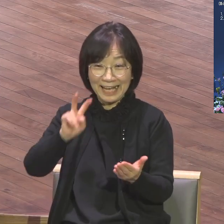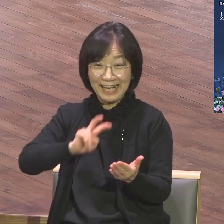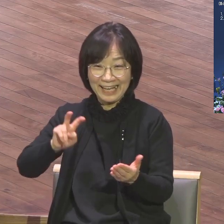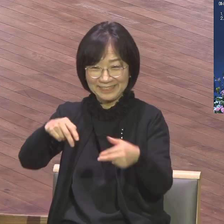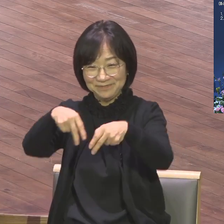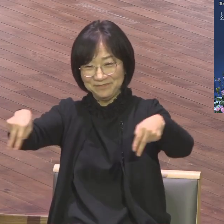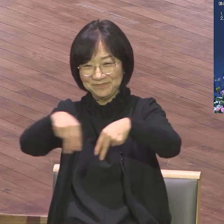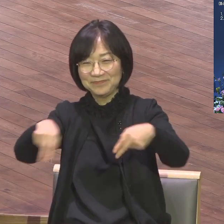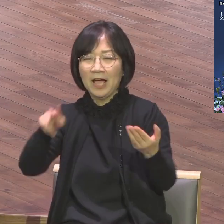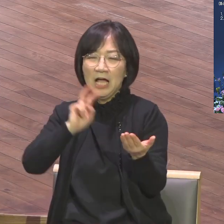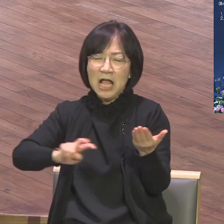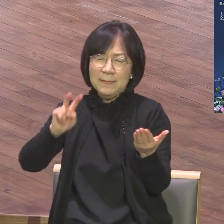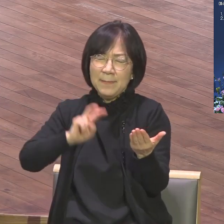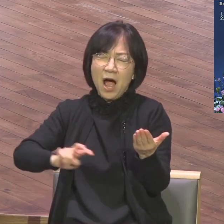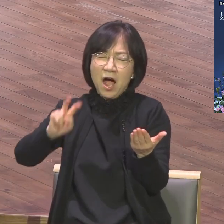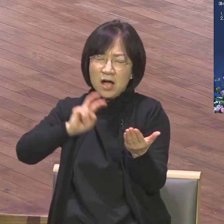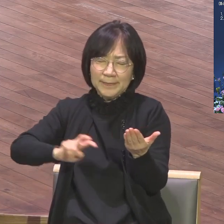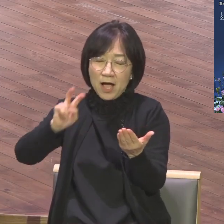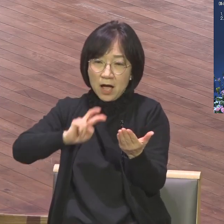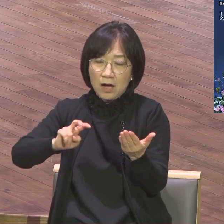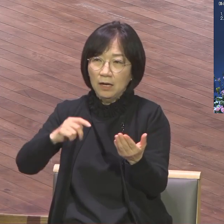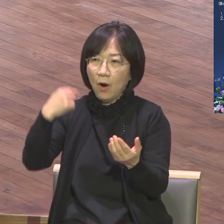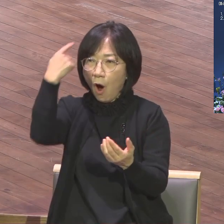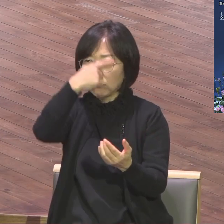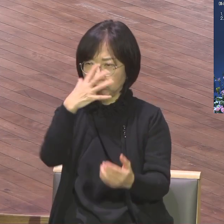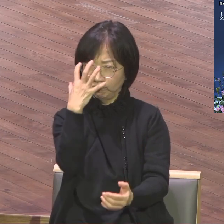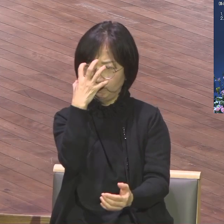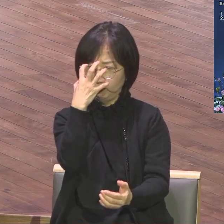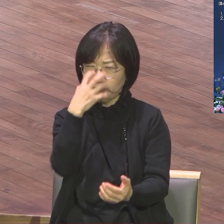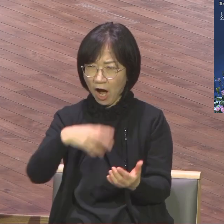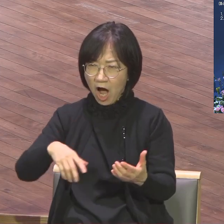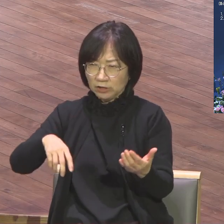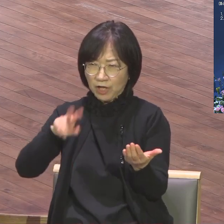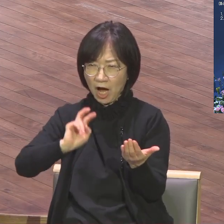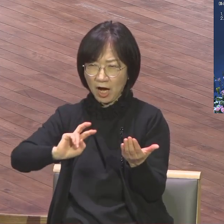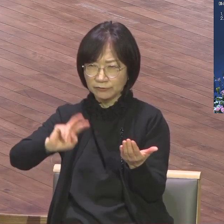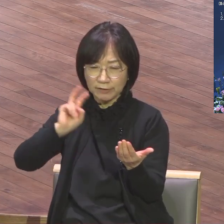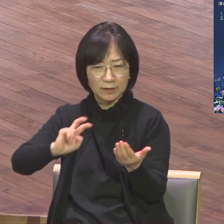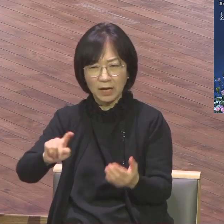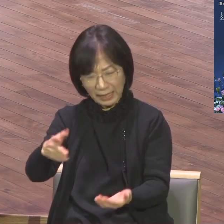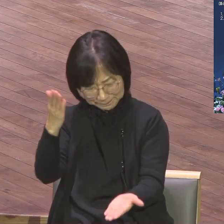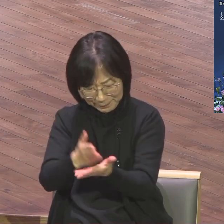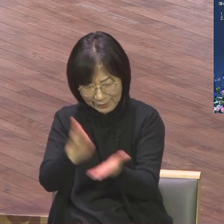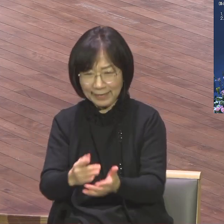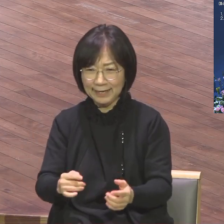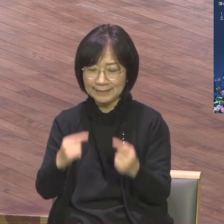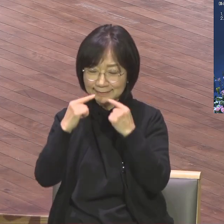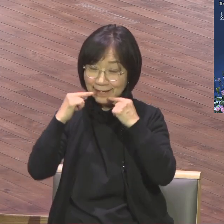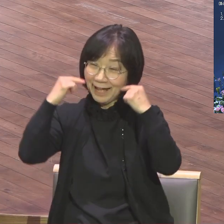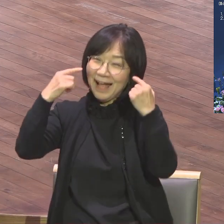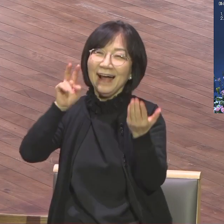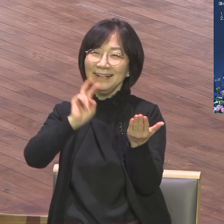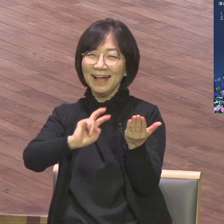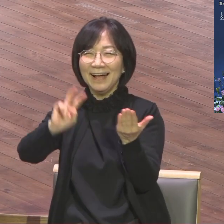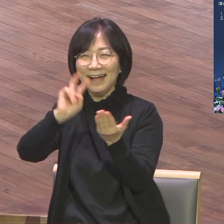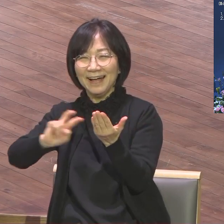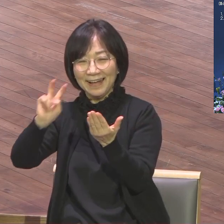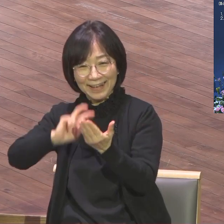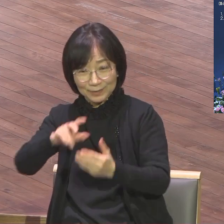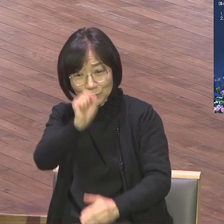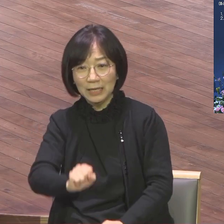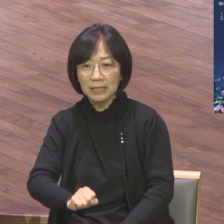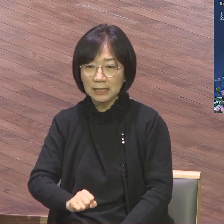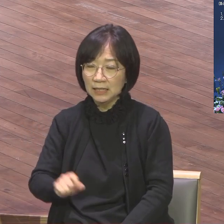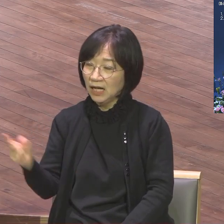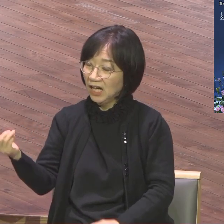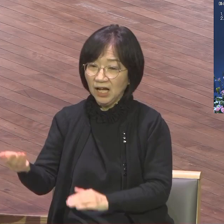가득 찼어. 표정 관리 잘하세요. 제발 좀 찬양 부르는 자의 모습이 찬양 부르는 표정이 되는데